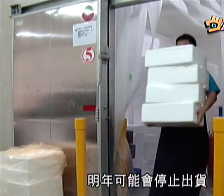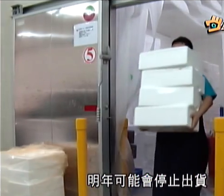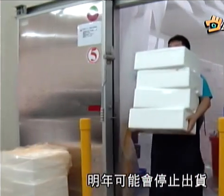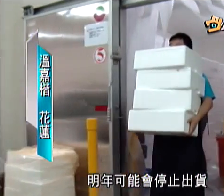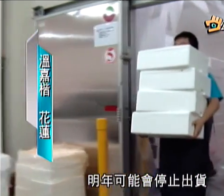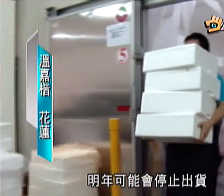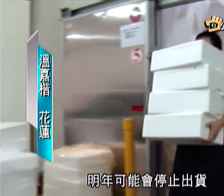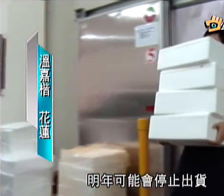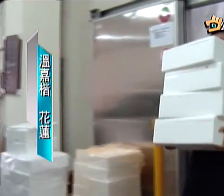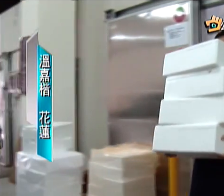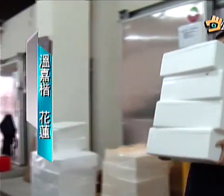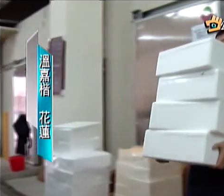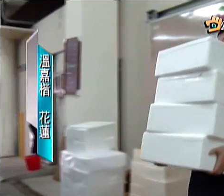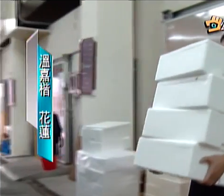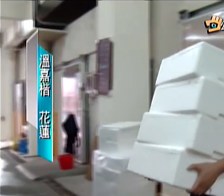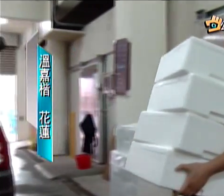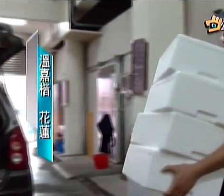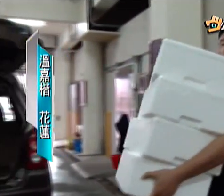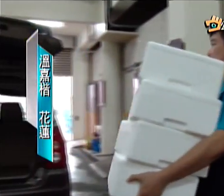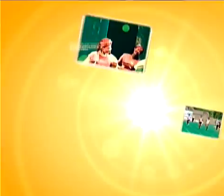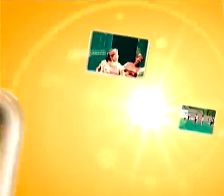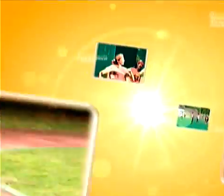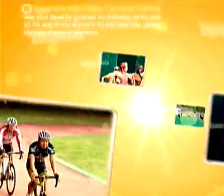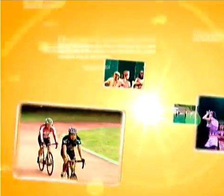出货。记者温家凯，花莲报道。